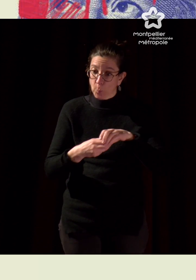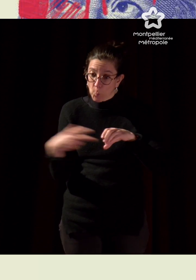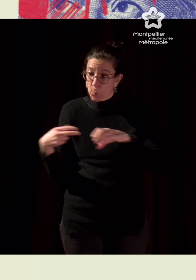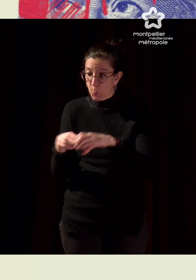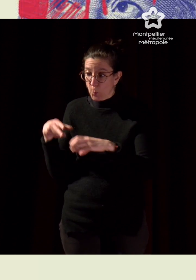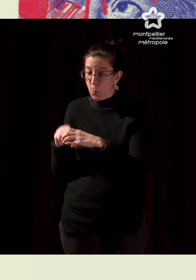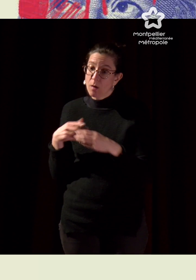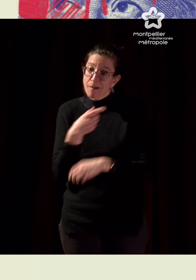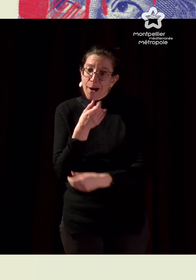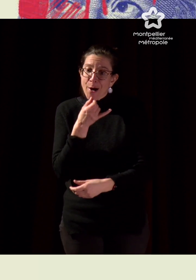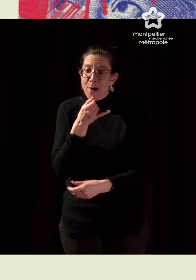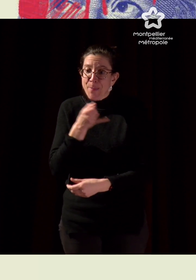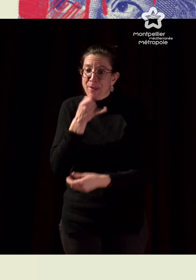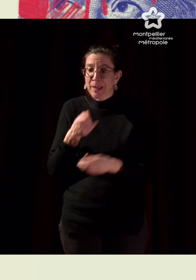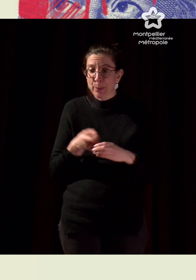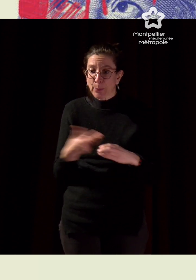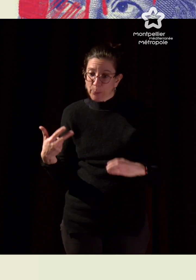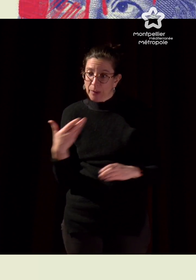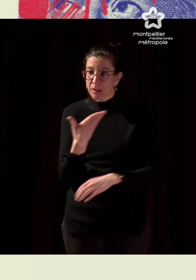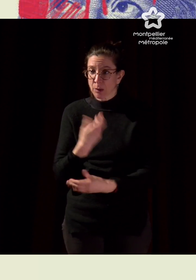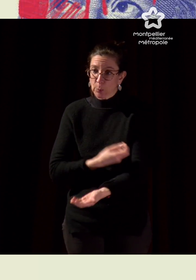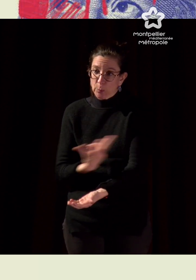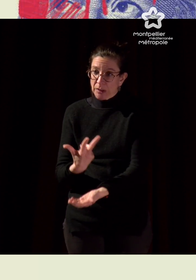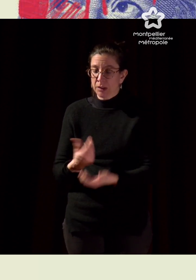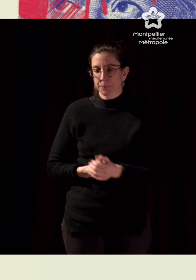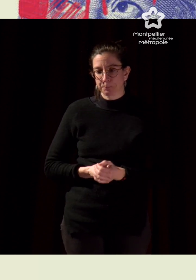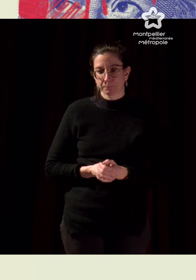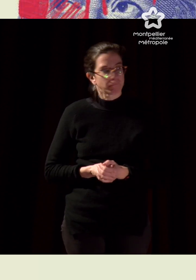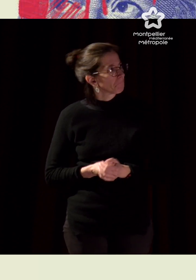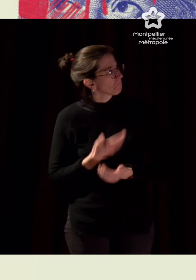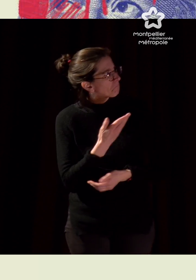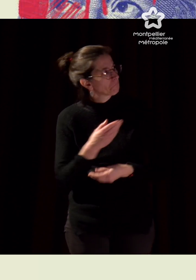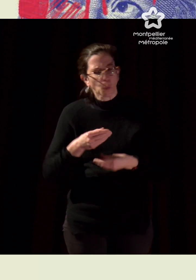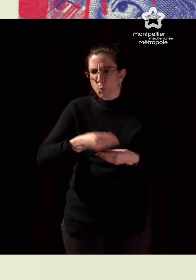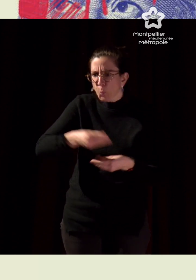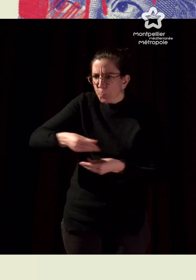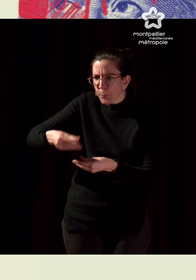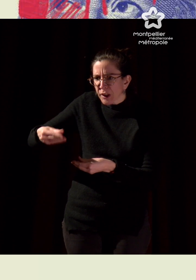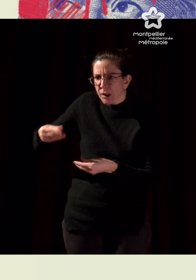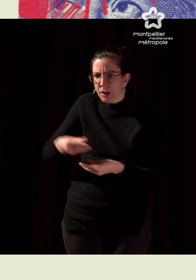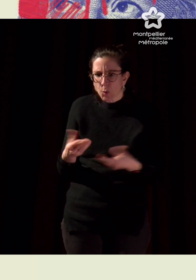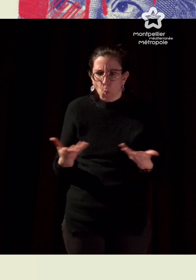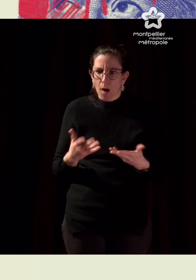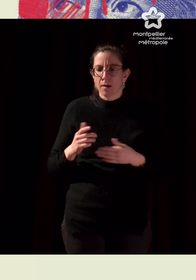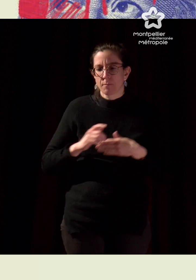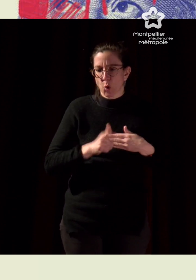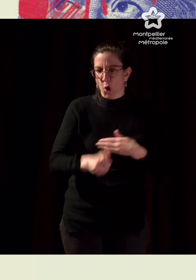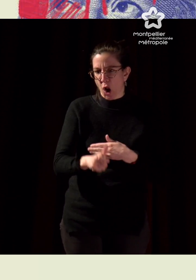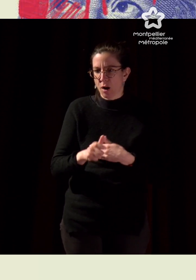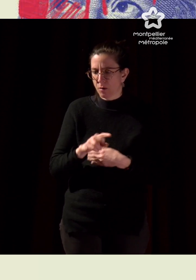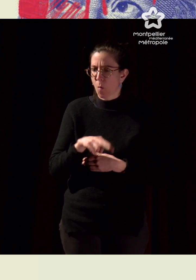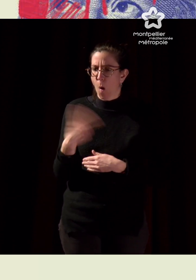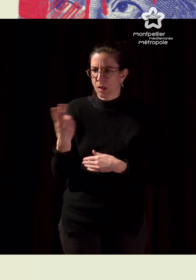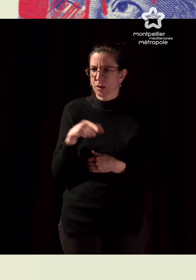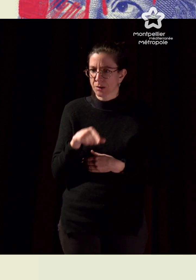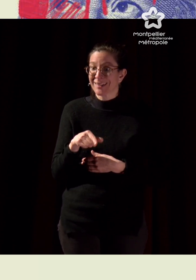sang. Ou alors, là, vous voyez, les gens, ils ont des tubes. C'est parce qu'il y a un autre protocole où on peut avoir de l'ADN à partir